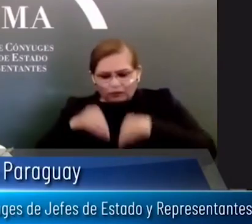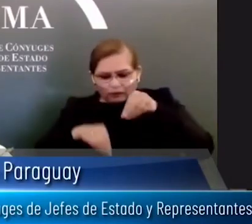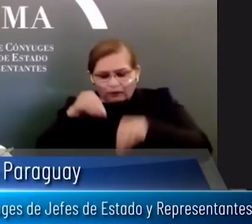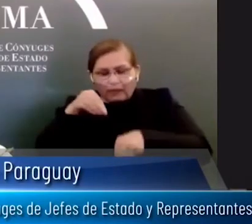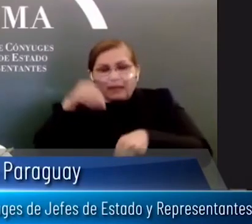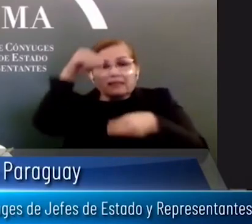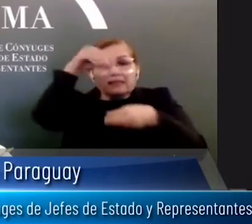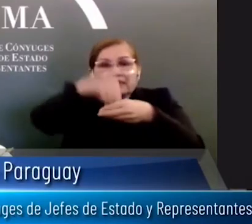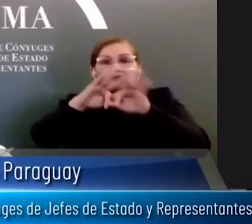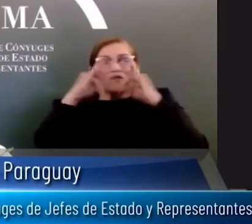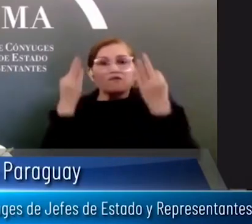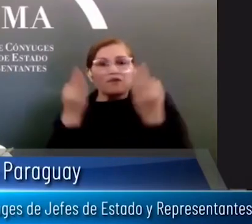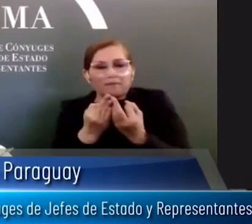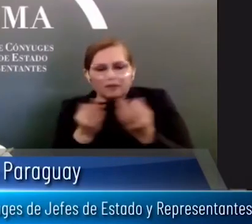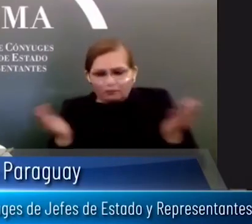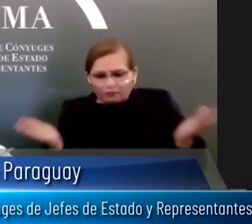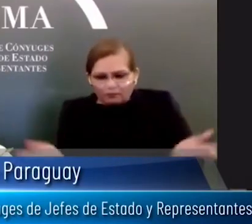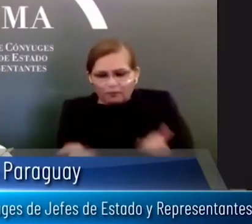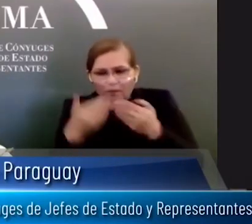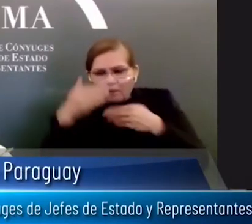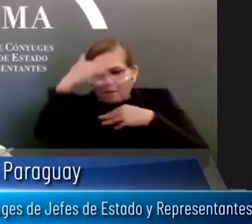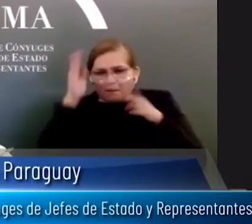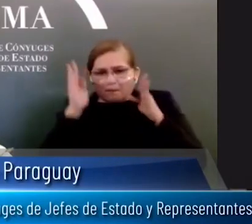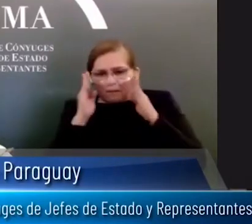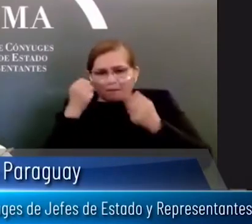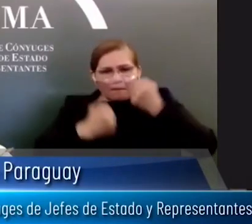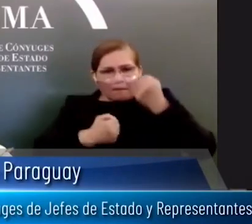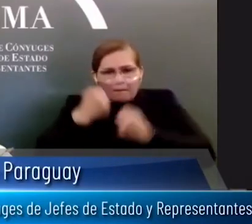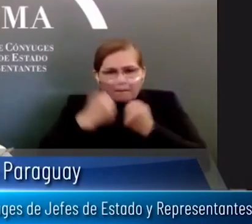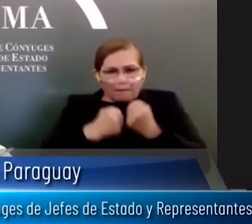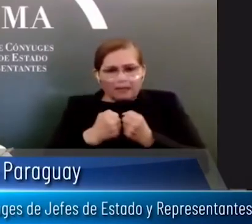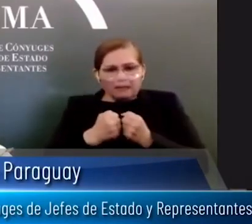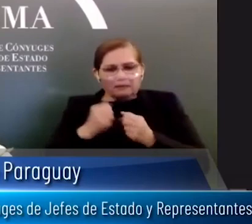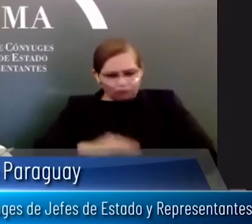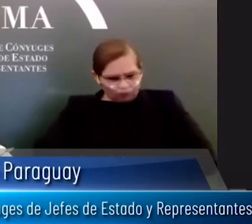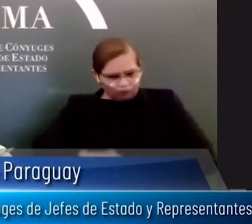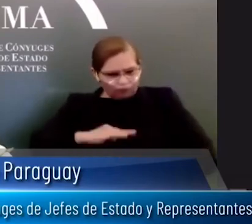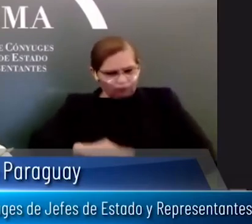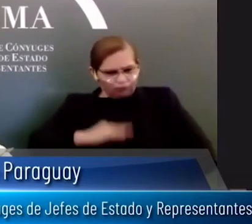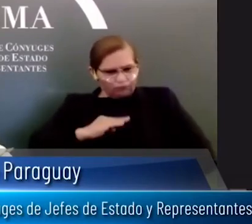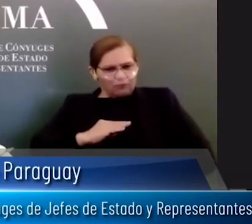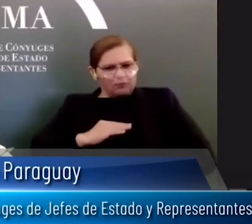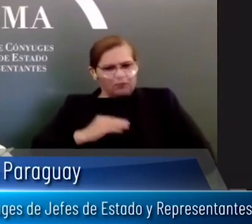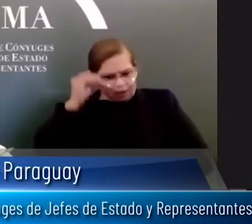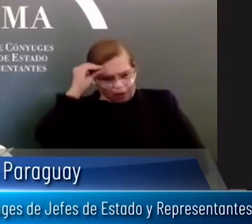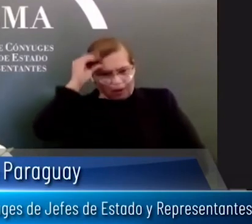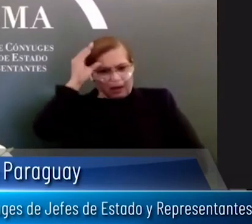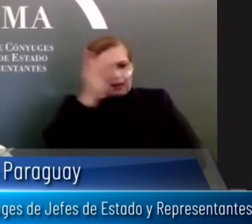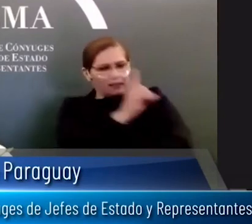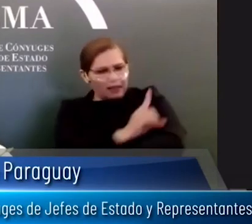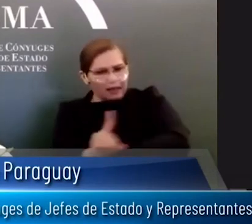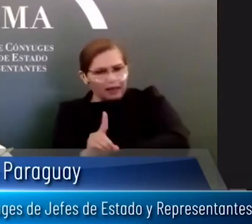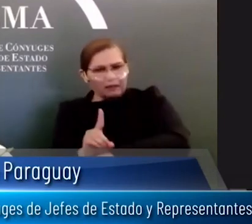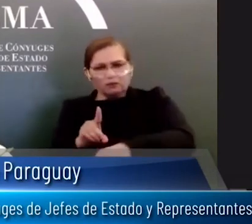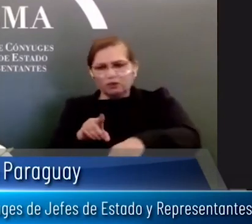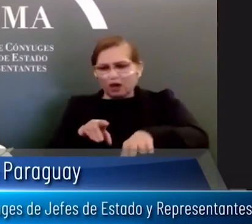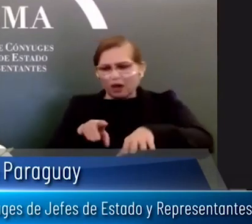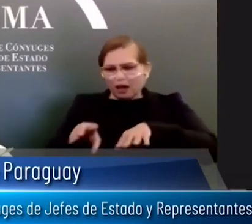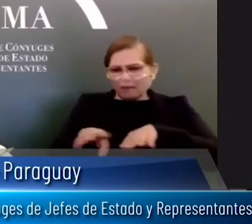familiar, promueve el emprendedurismo, el aumento de los conocimientos en derechos,